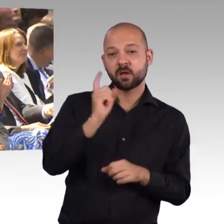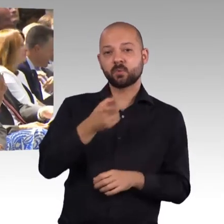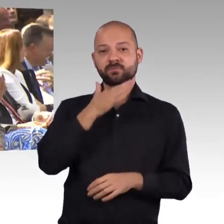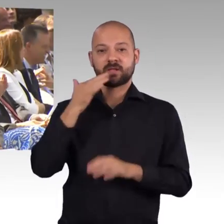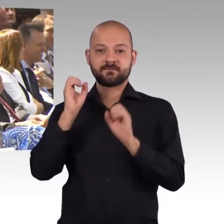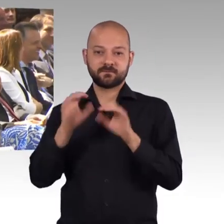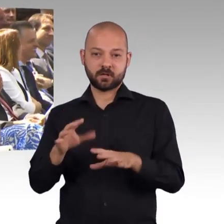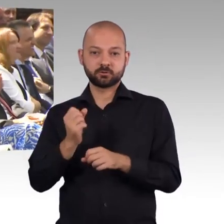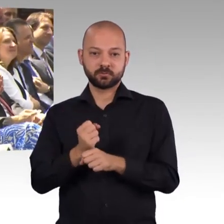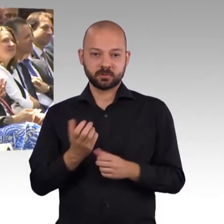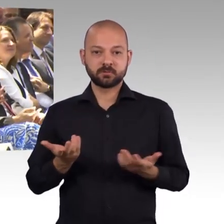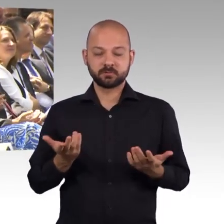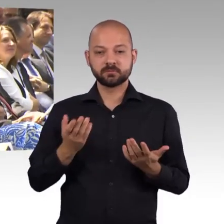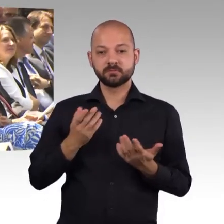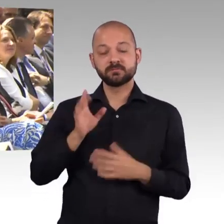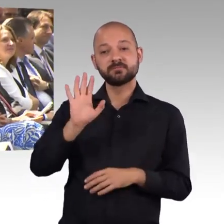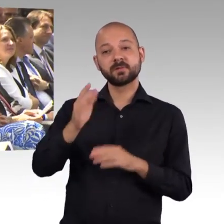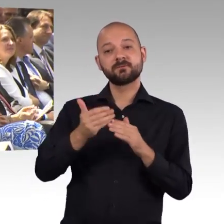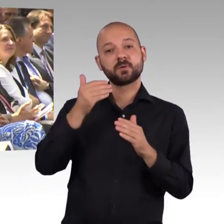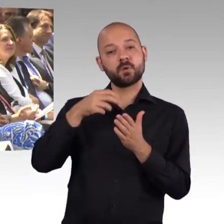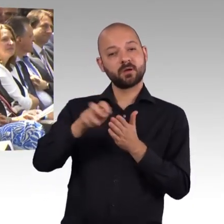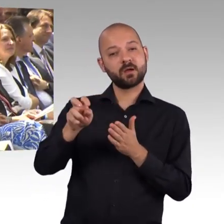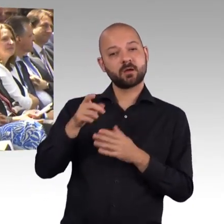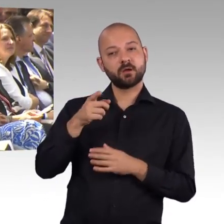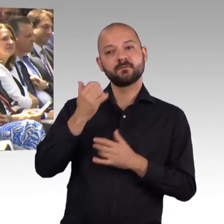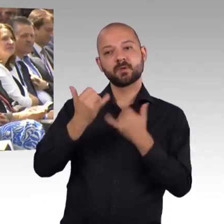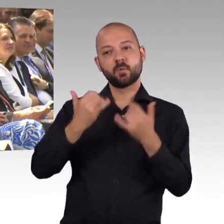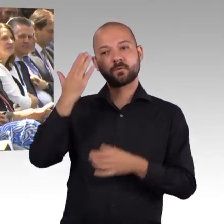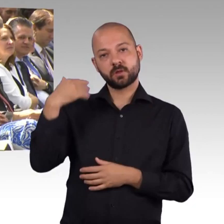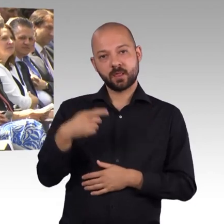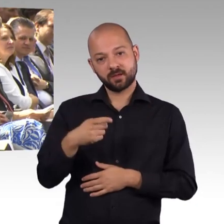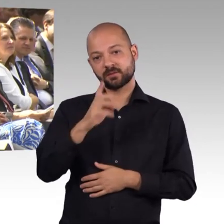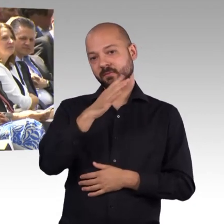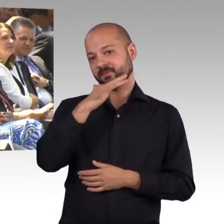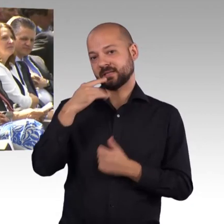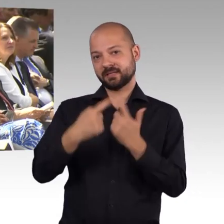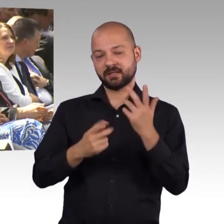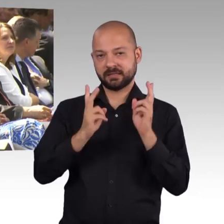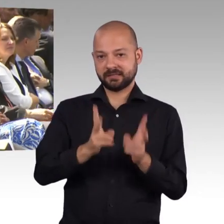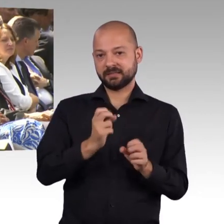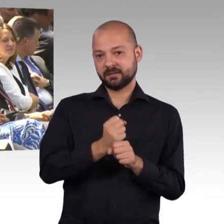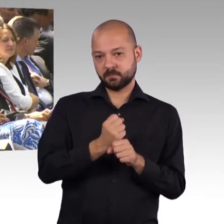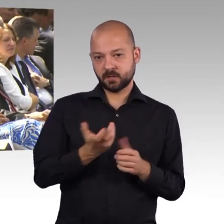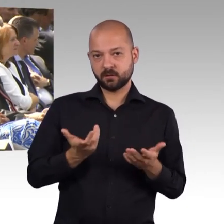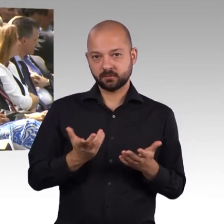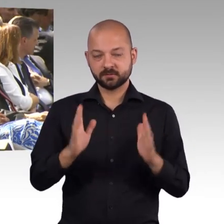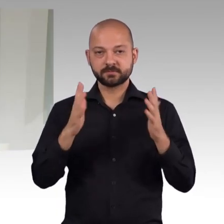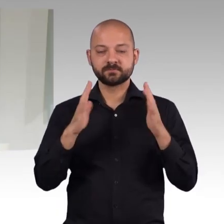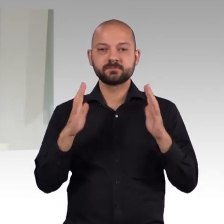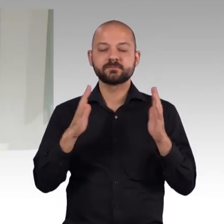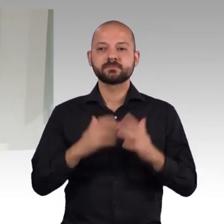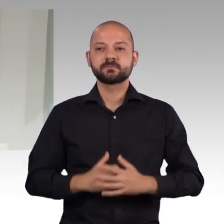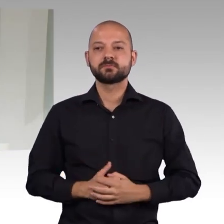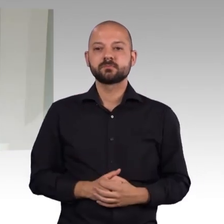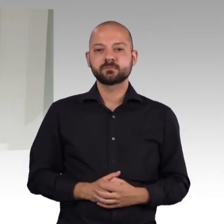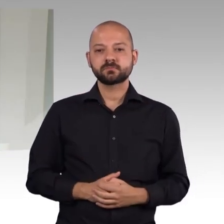Sie wird als die Ministerin in die Geschichte eingehen, die die Bundeswehr die Trendwenden geschafft hat. Sie wird als die